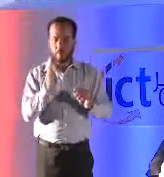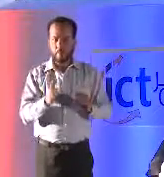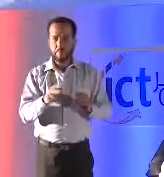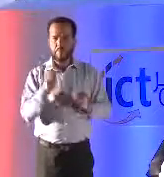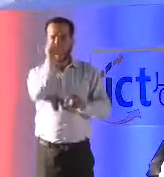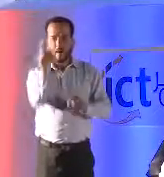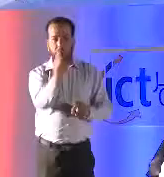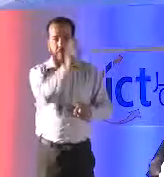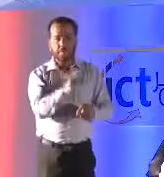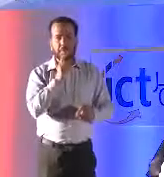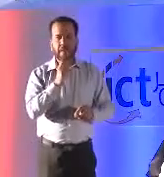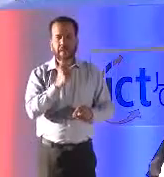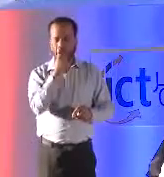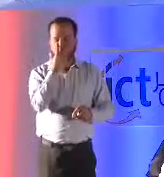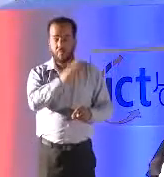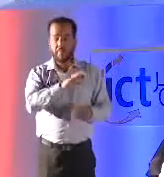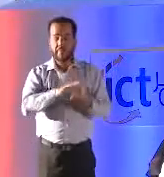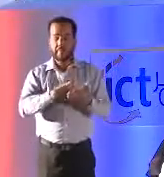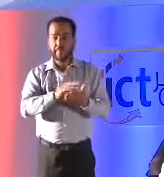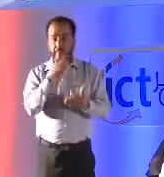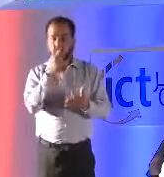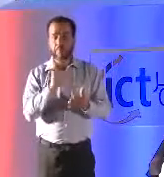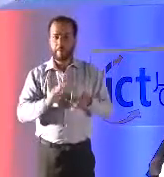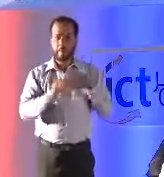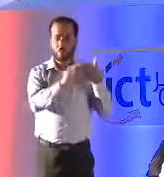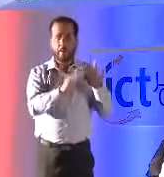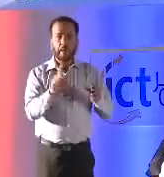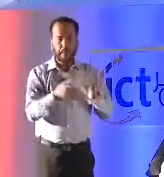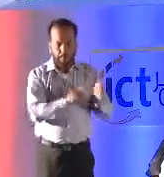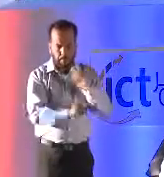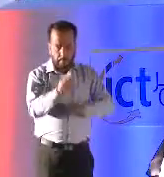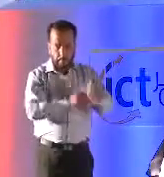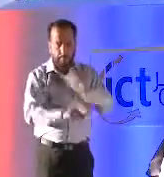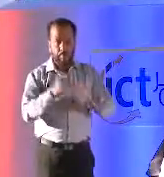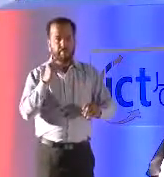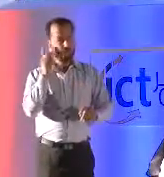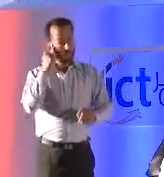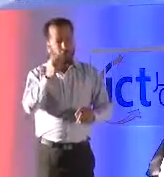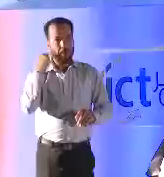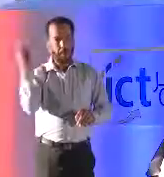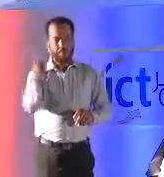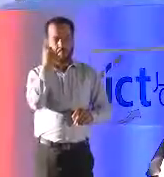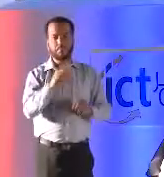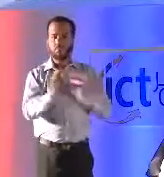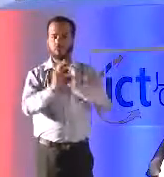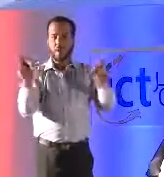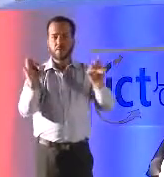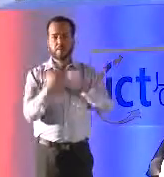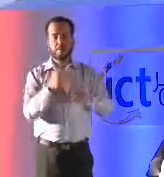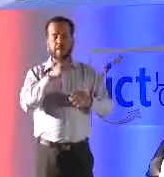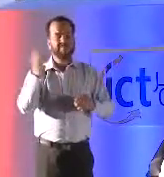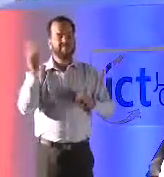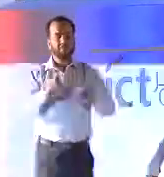بتمكين الأشخاص ضعفاء البصر والمكفوفين بالتعامل مع عالم الذي هو مهيأ للمبصرين